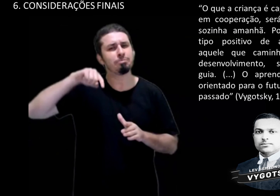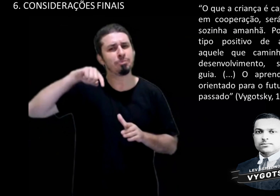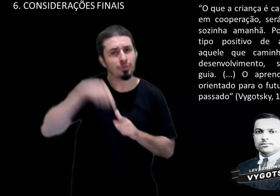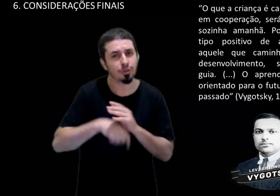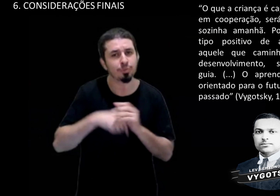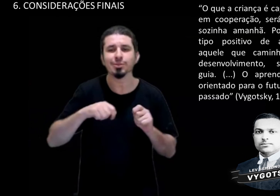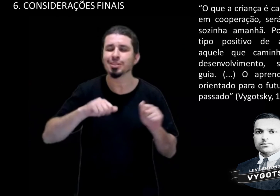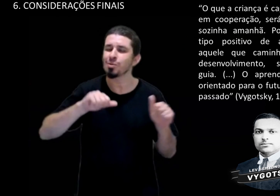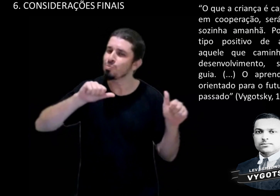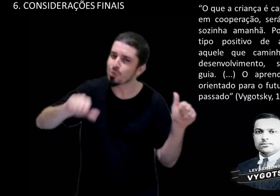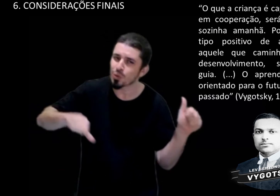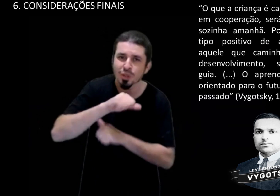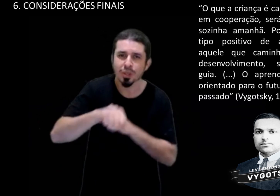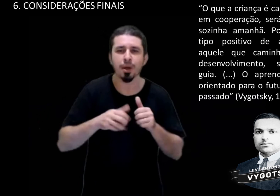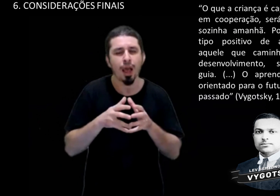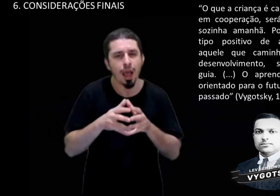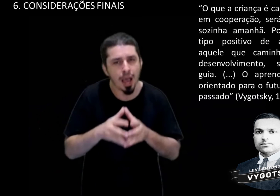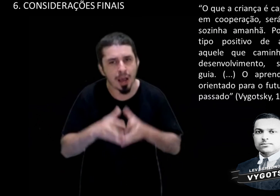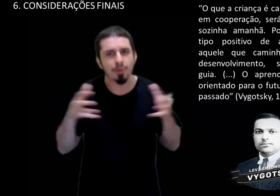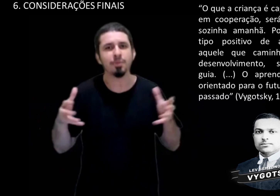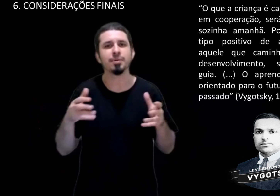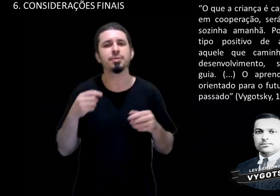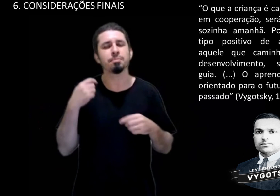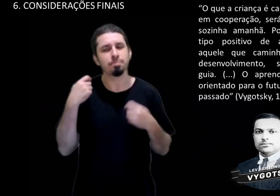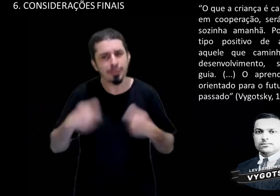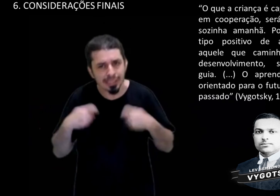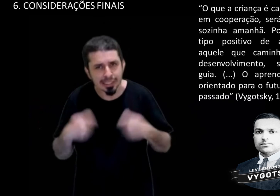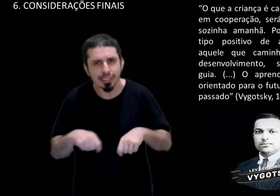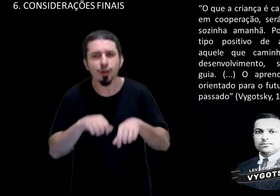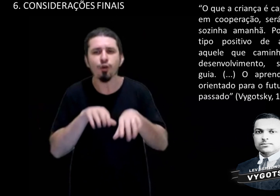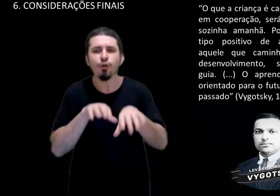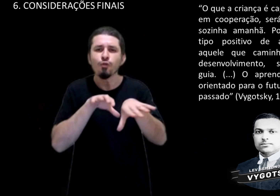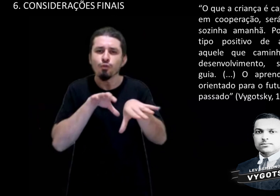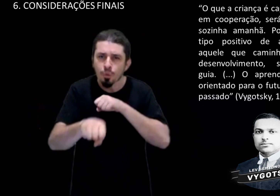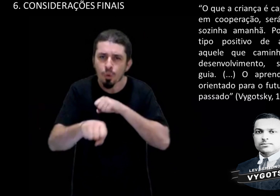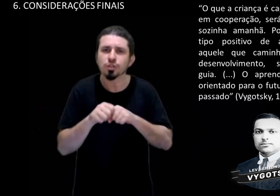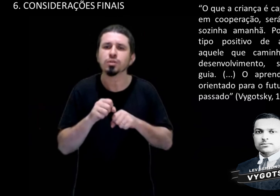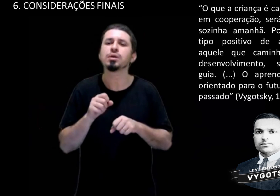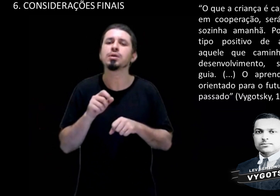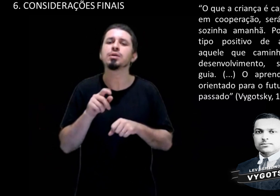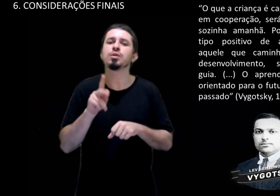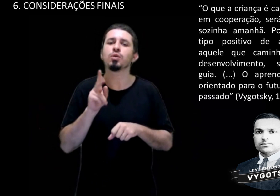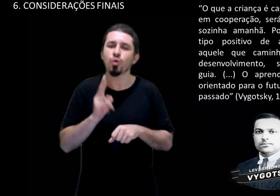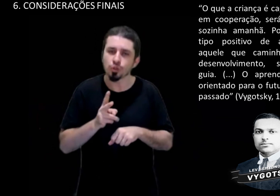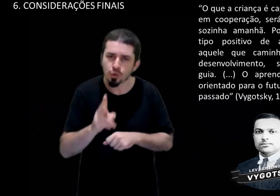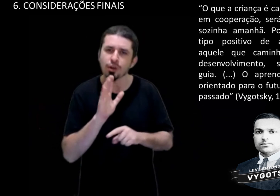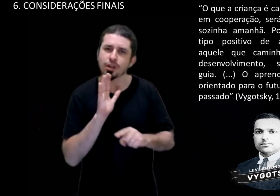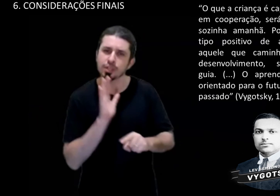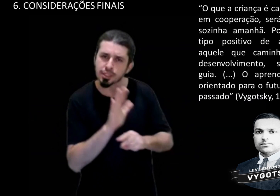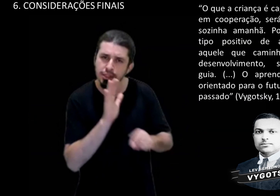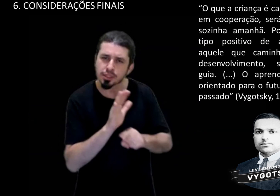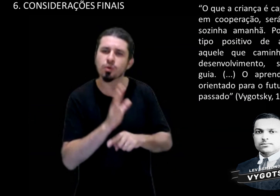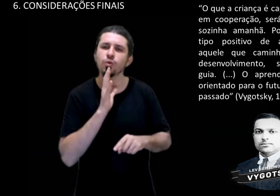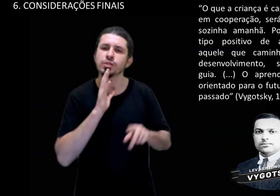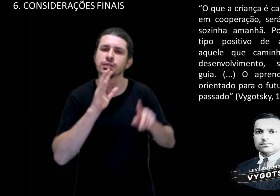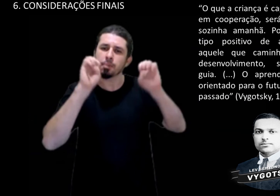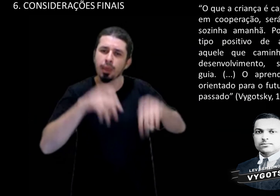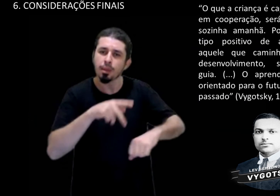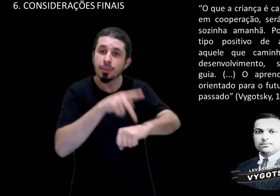Ensinar um processo complexo exige mudanças significativas, investindo na formação de professores e